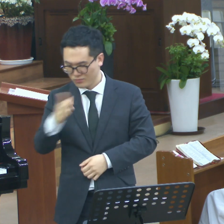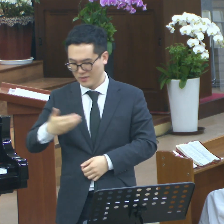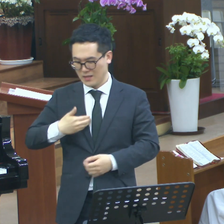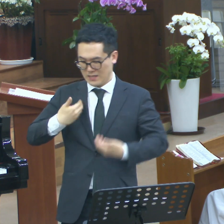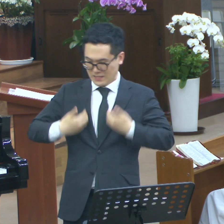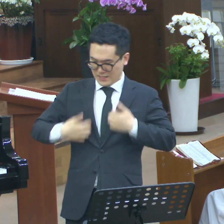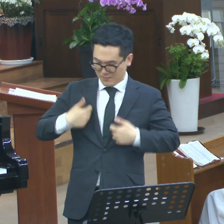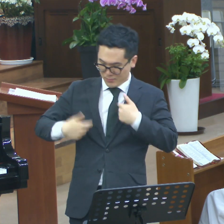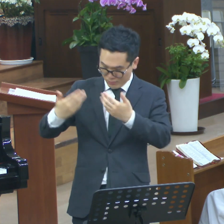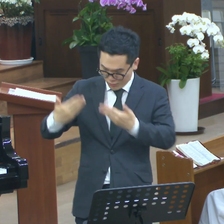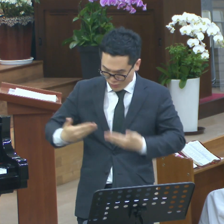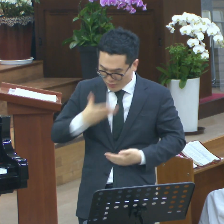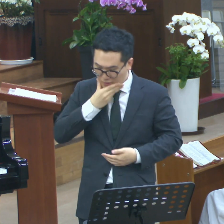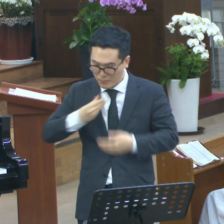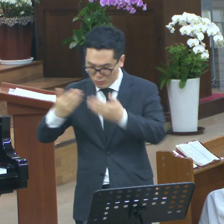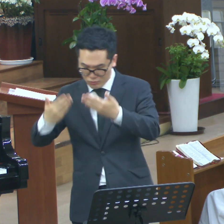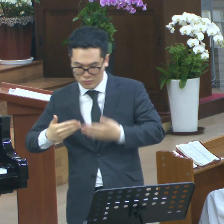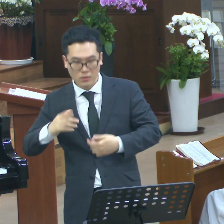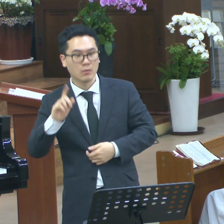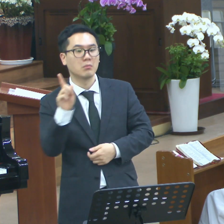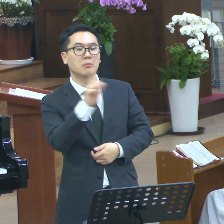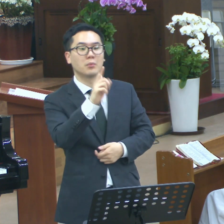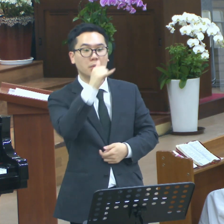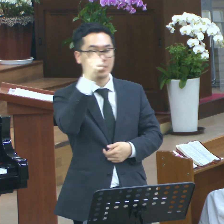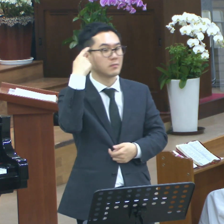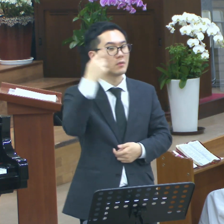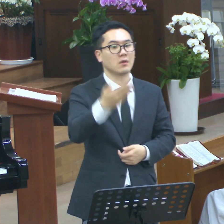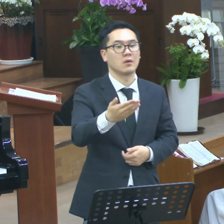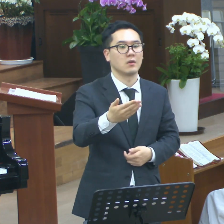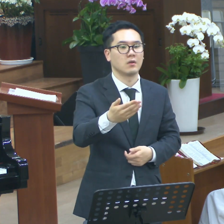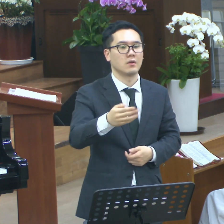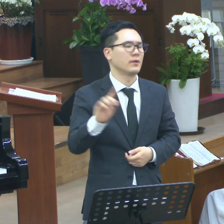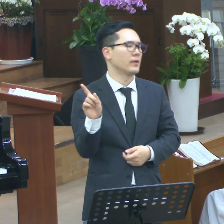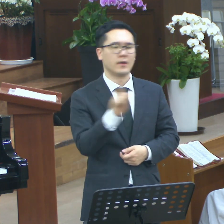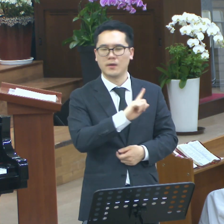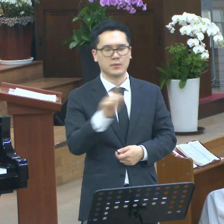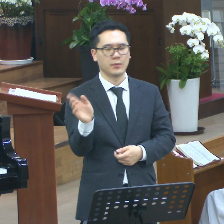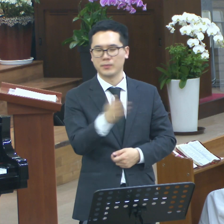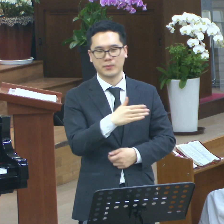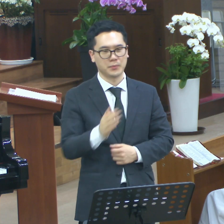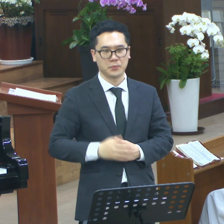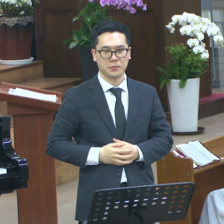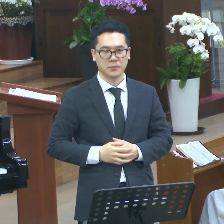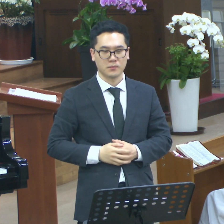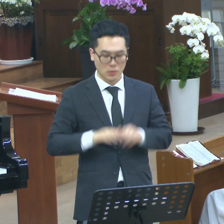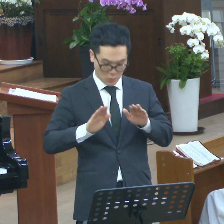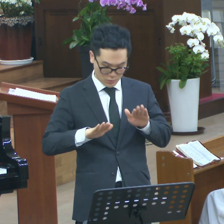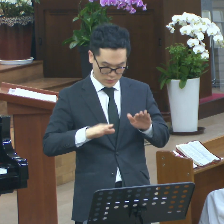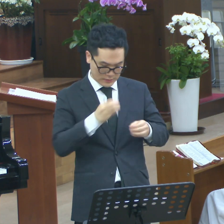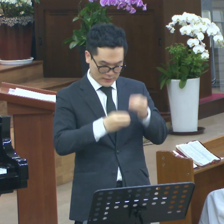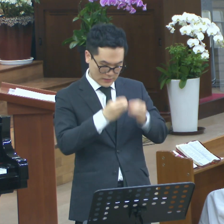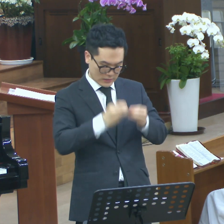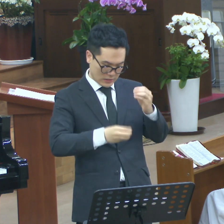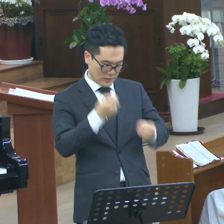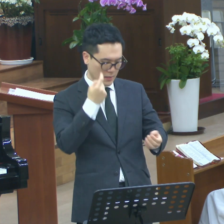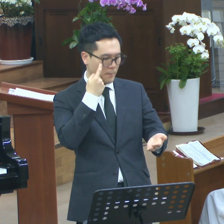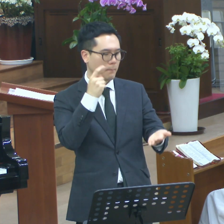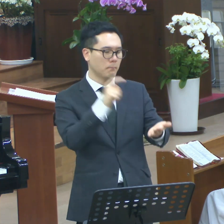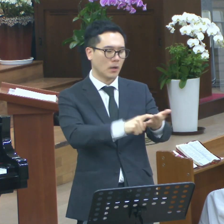좋은 것이 뭐가 있냐는 거예요, 세상에. 아무것도 없어요. 그러다 우리 시인이 발견했어요. 토라, 하나님의